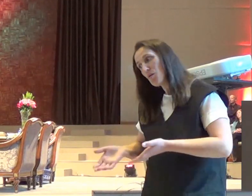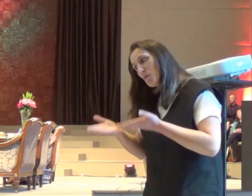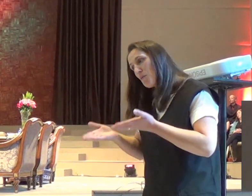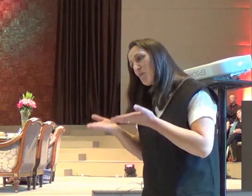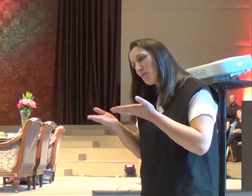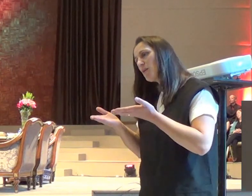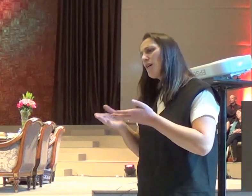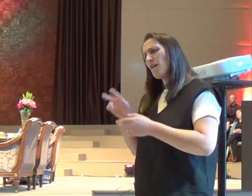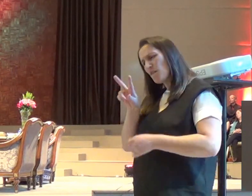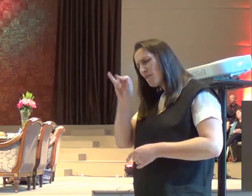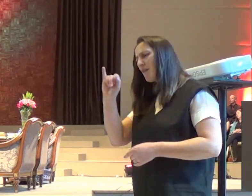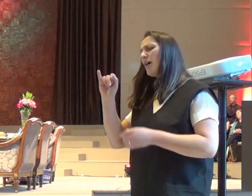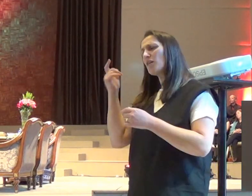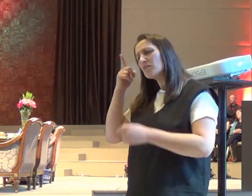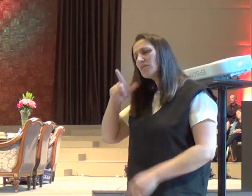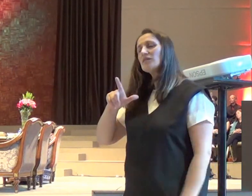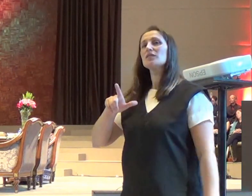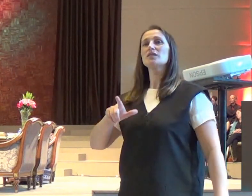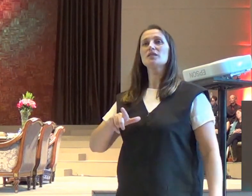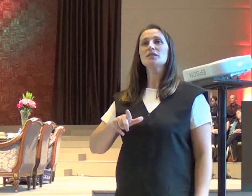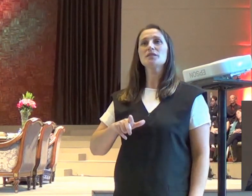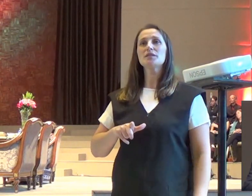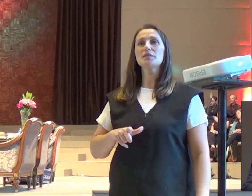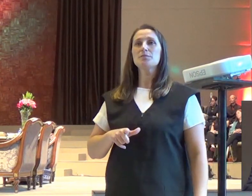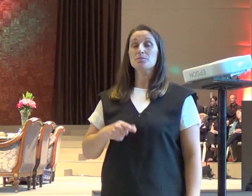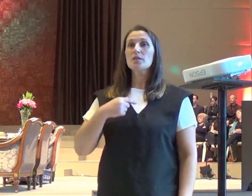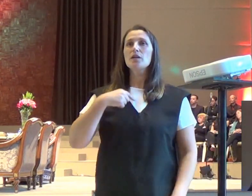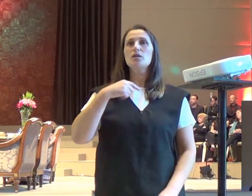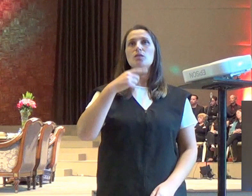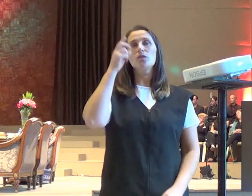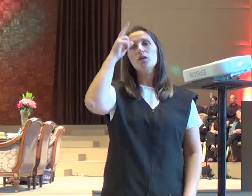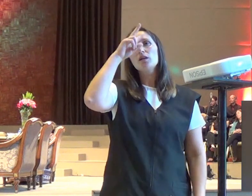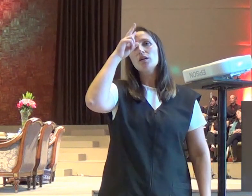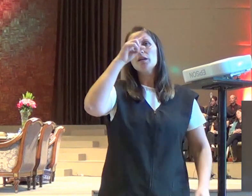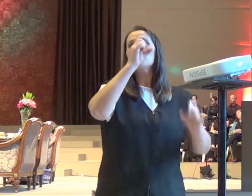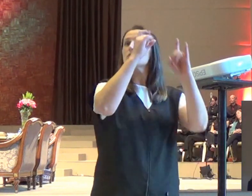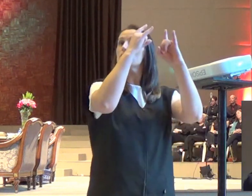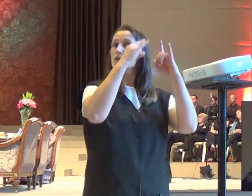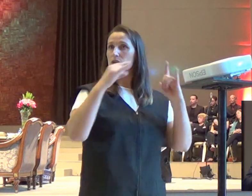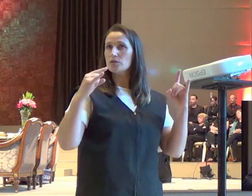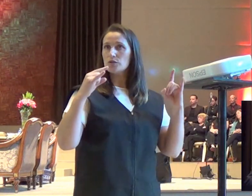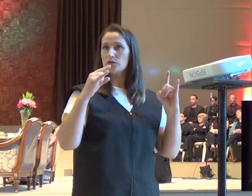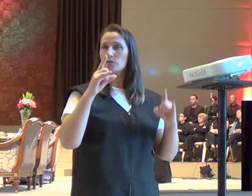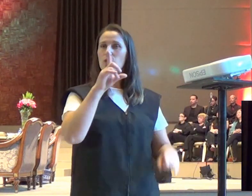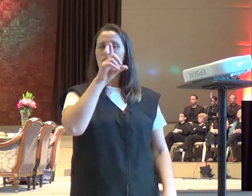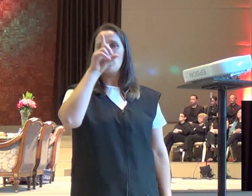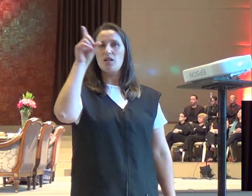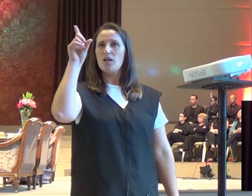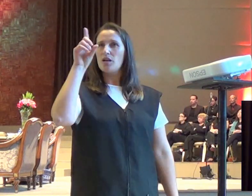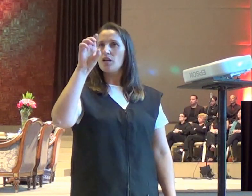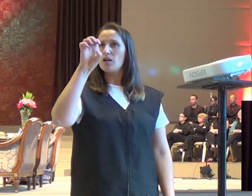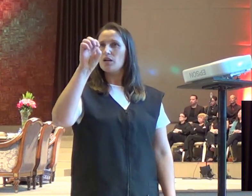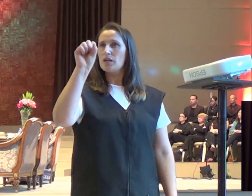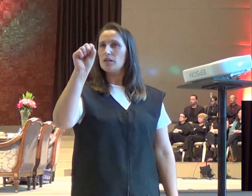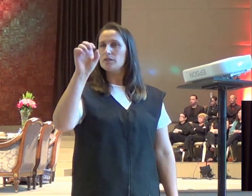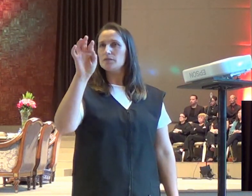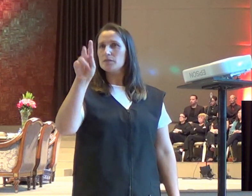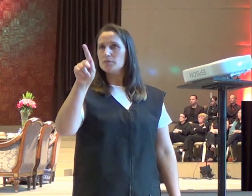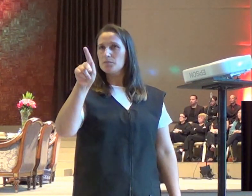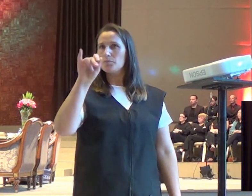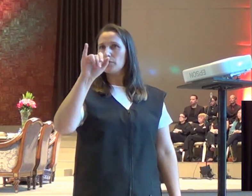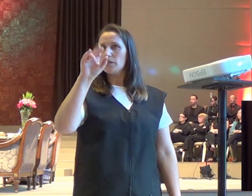eu me lembro de um retiro que participei lá no Espírito Santo com mais ou menos 400 pastores